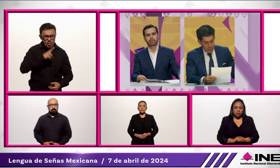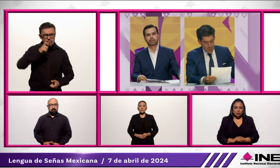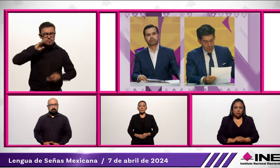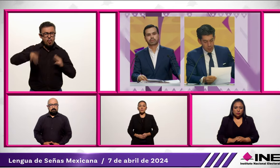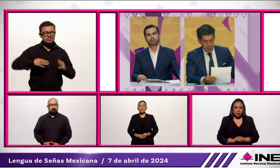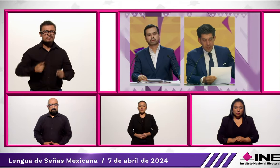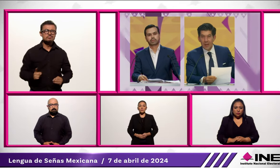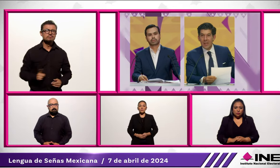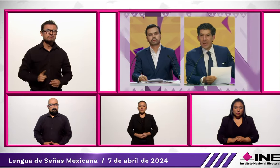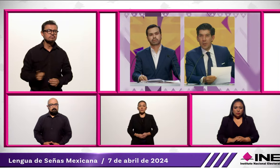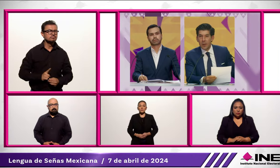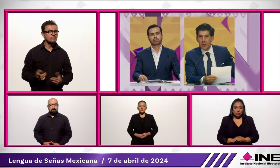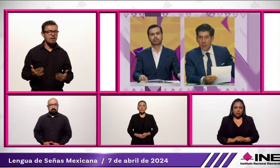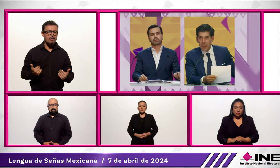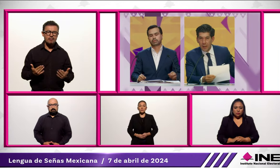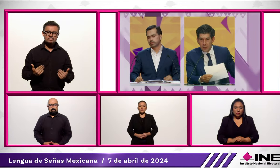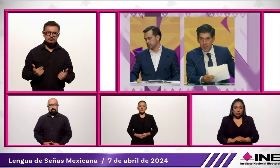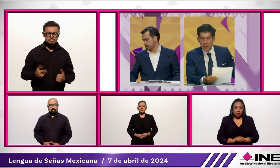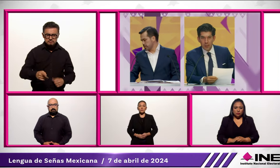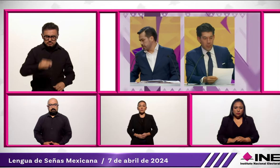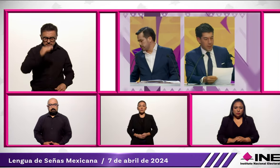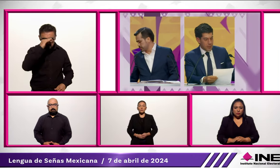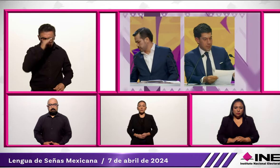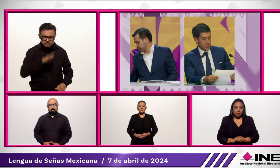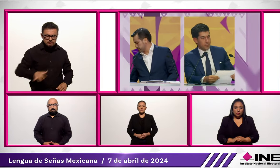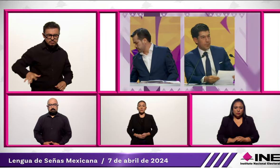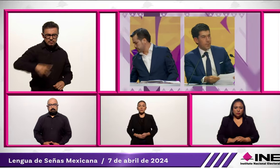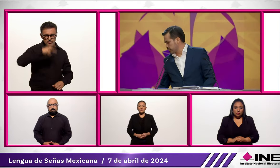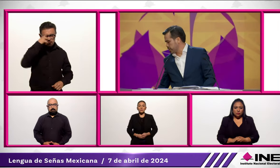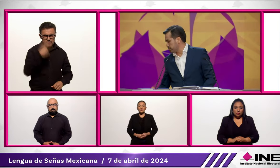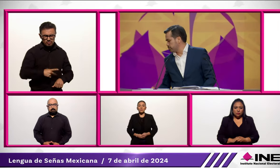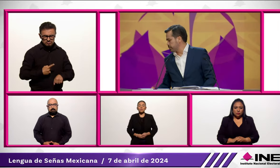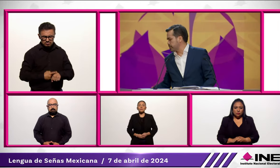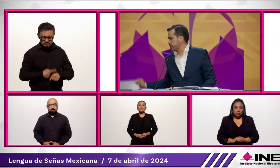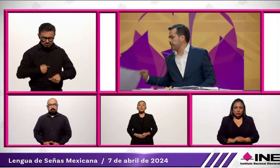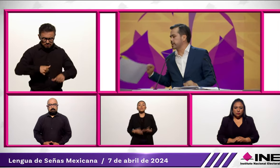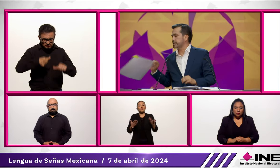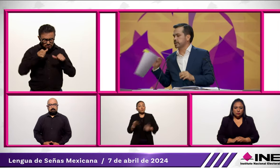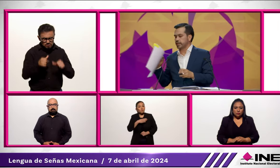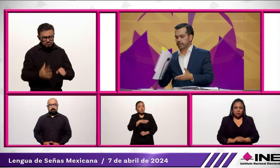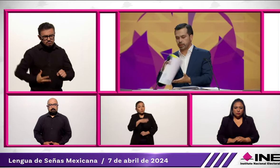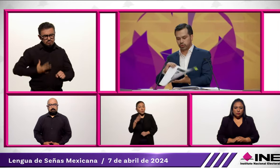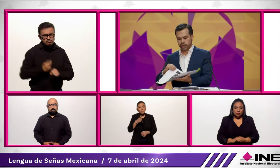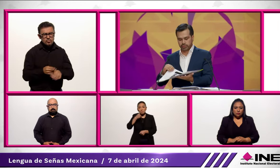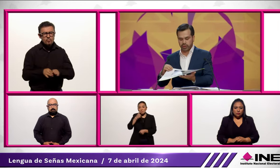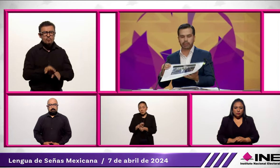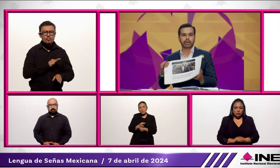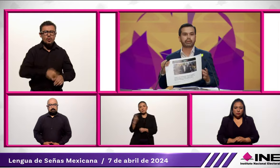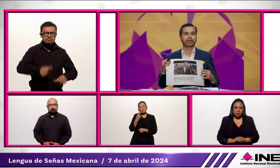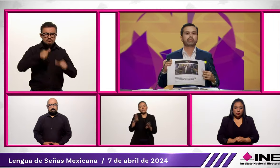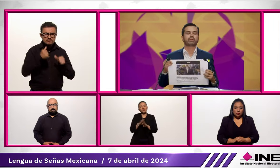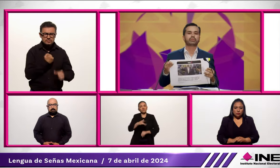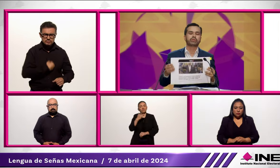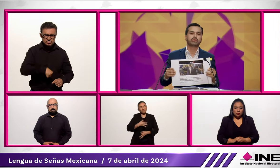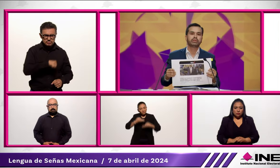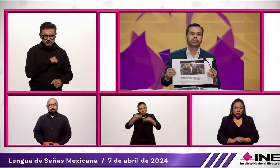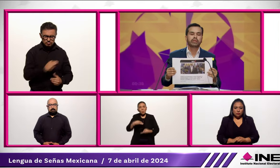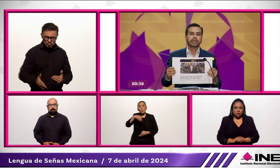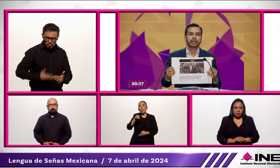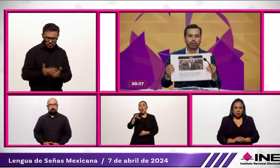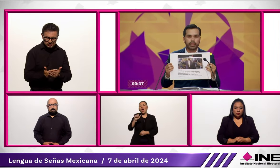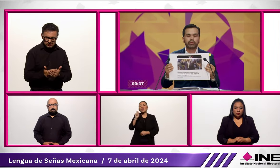hacer para mejorar la salud de los mexicanos? Candidato Maínez. Bueno, primero que nada hay que tener autoridad moral para hablar de